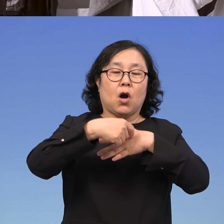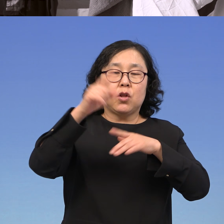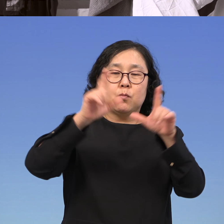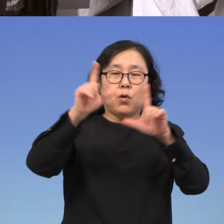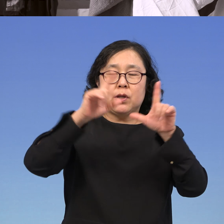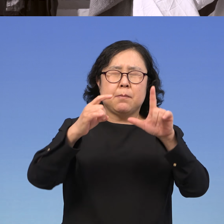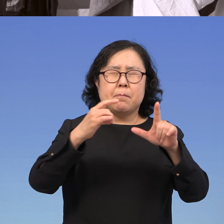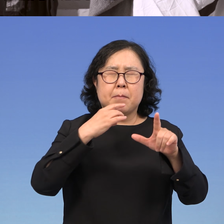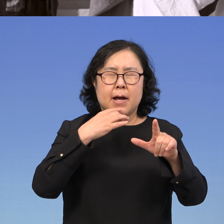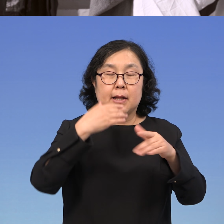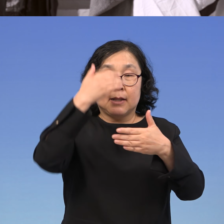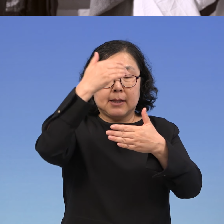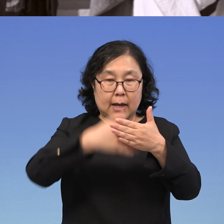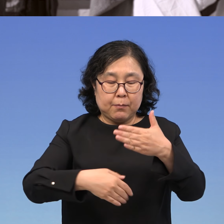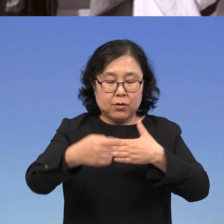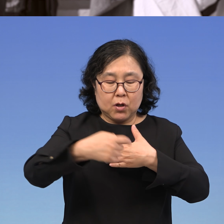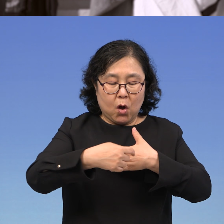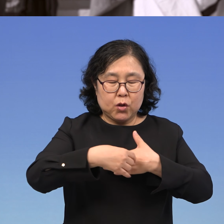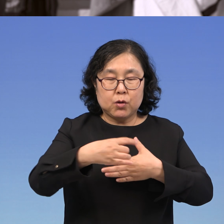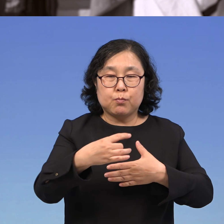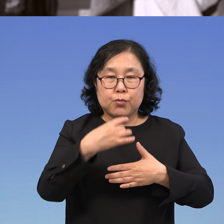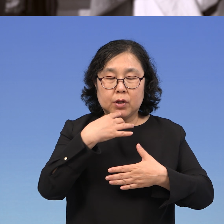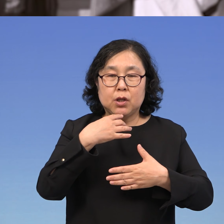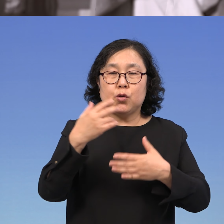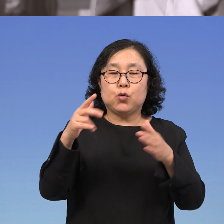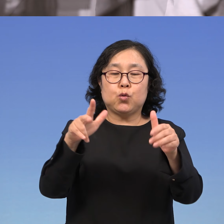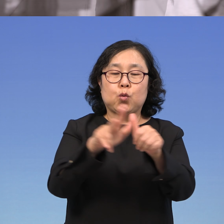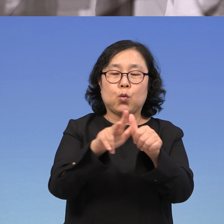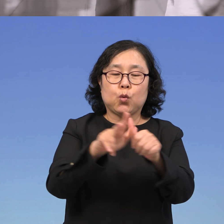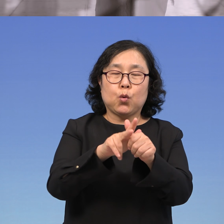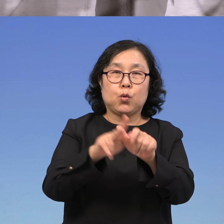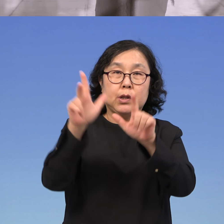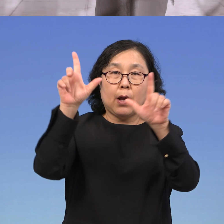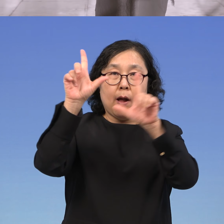남은 껍데기뿐인 종교생활 5